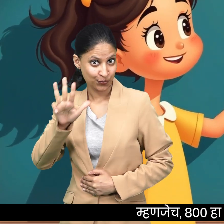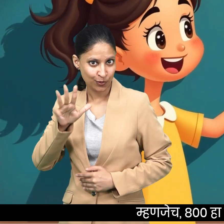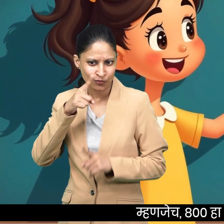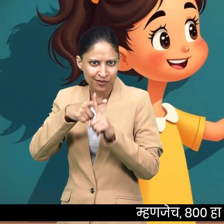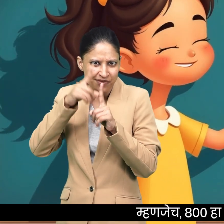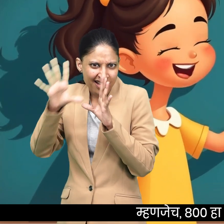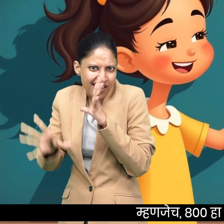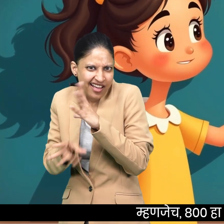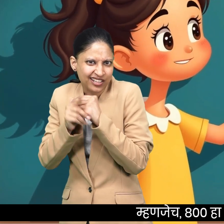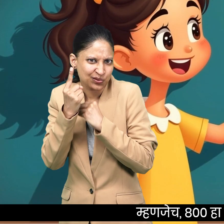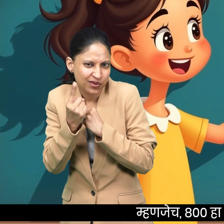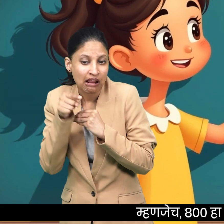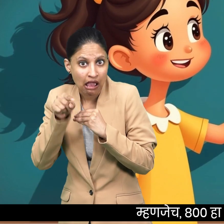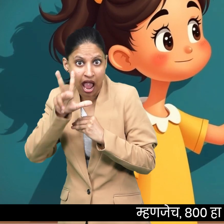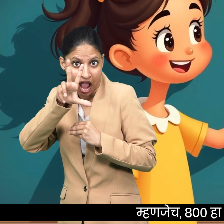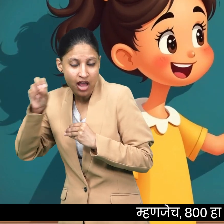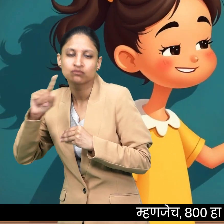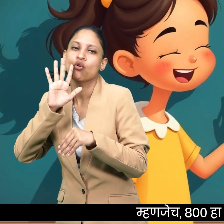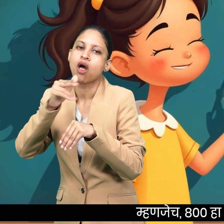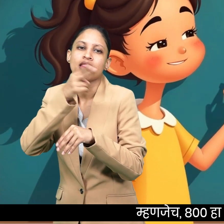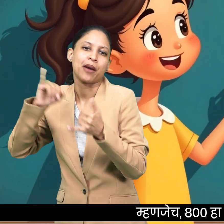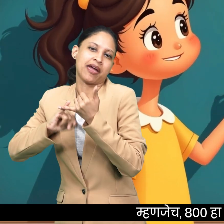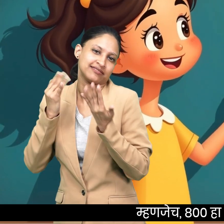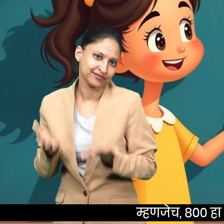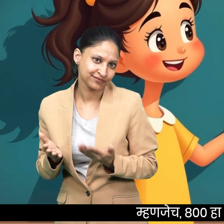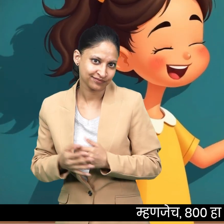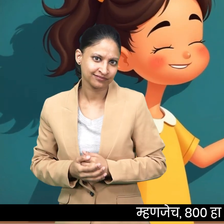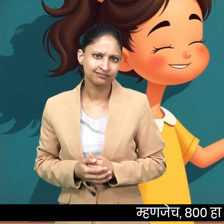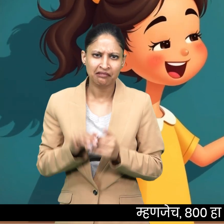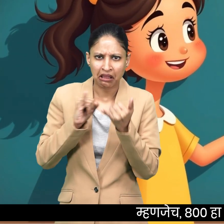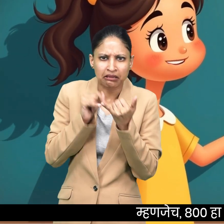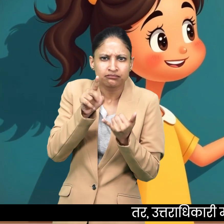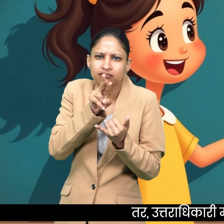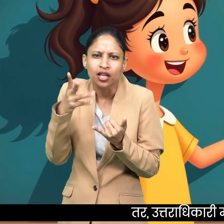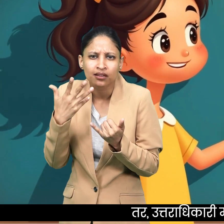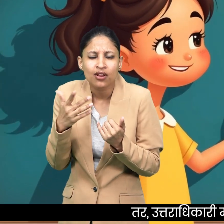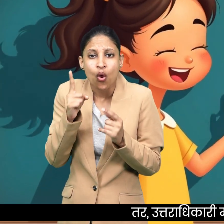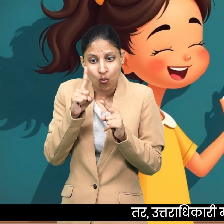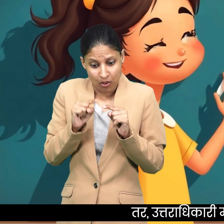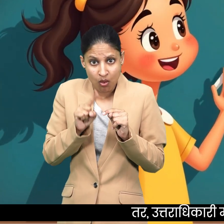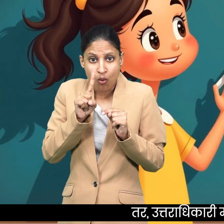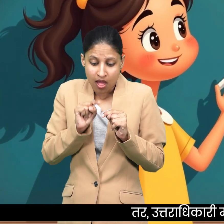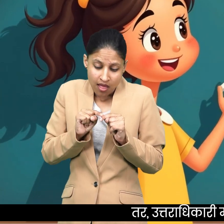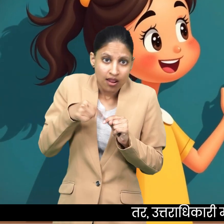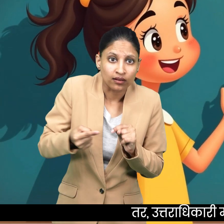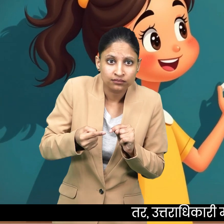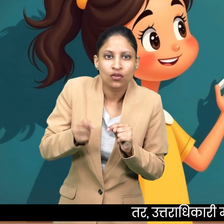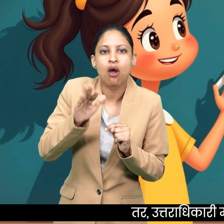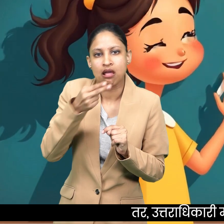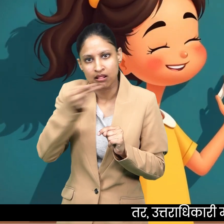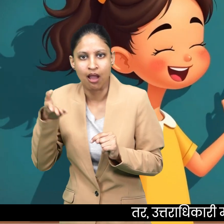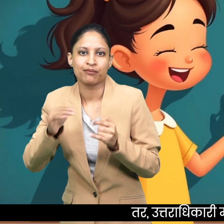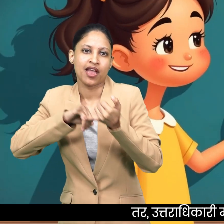म्हणजेच 800 हा 799चा उत्तराधिकारी आहे. तर उत्तराधिकारी म्हणजे पुढे